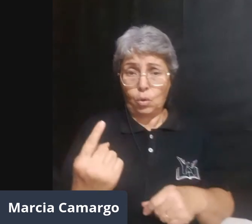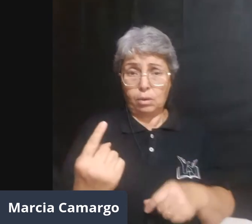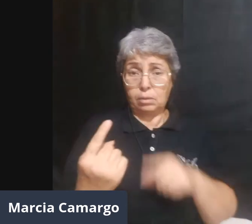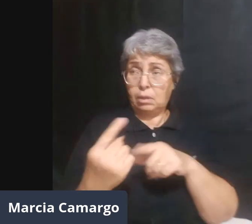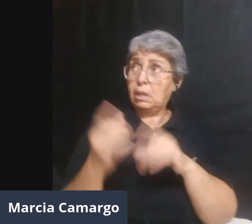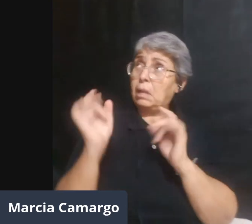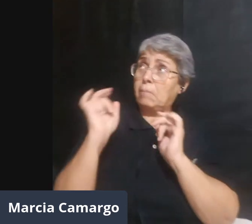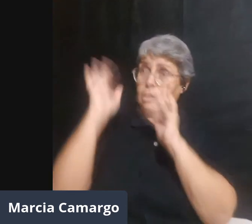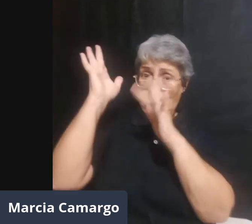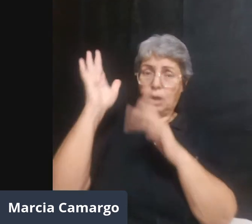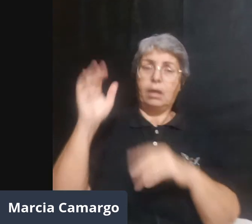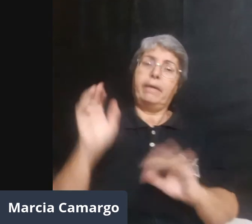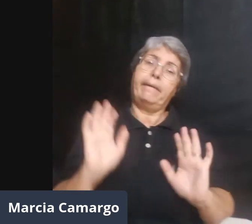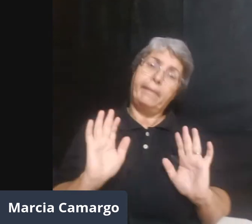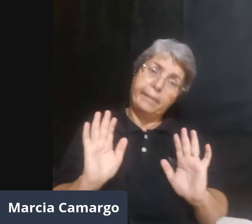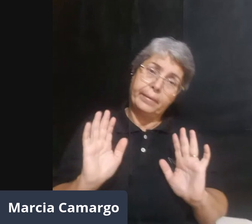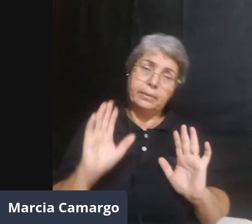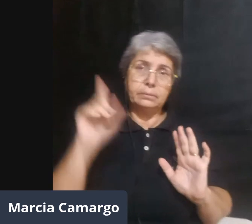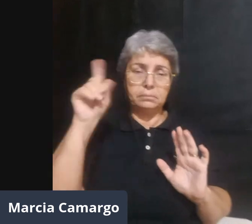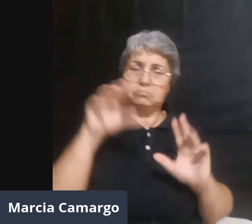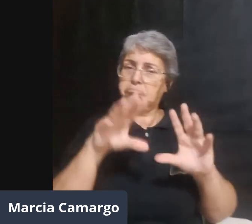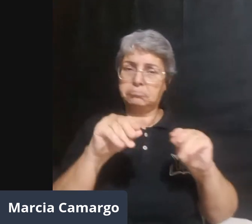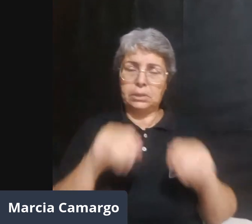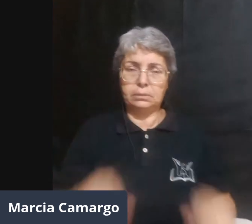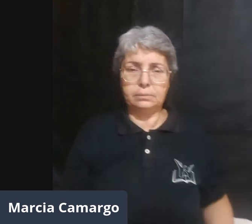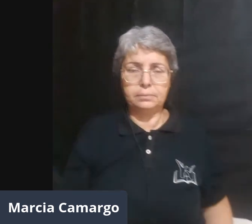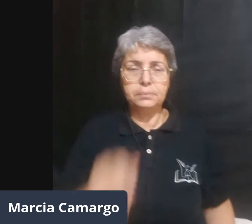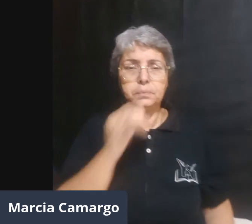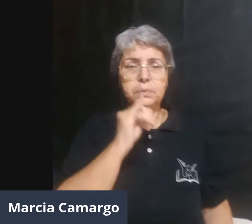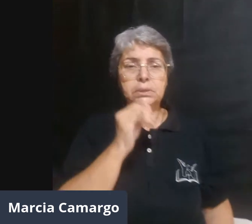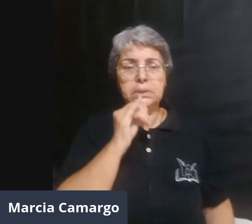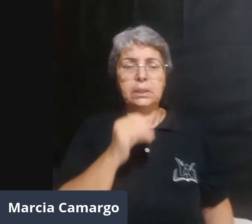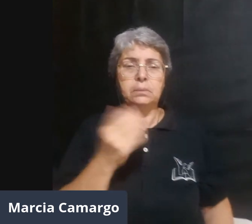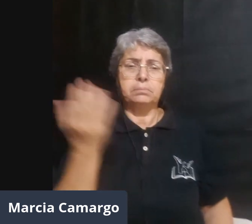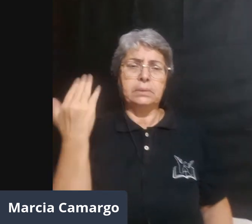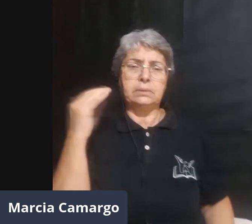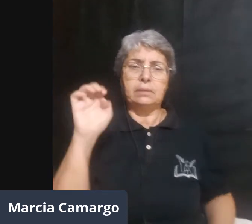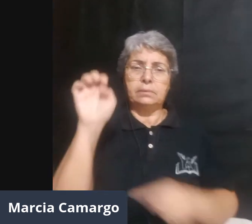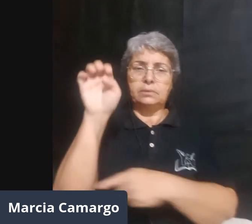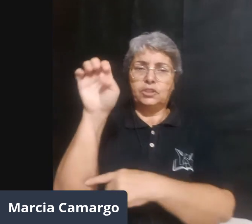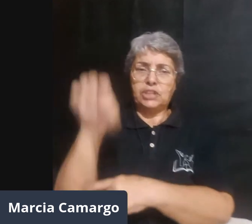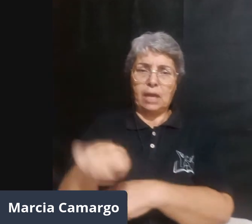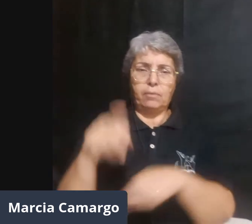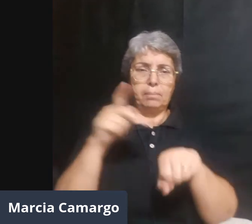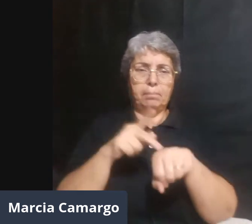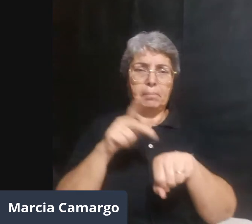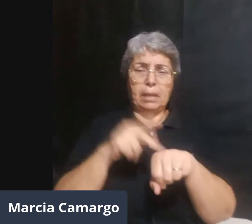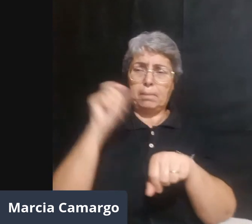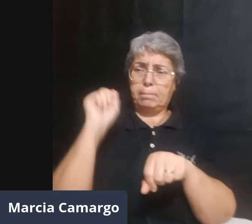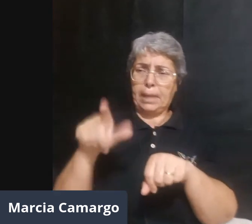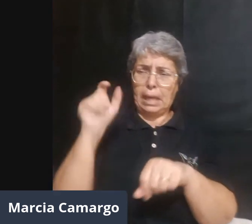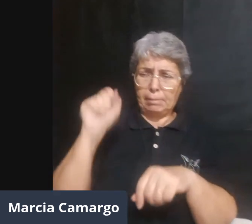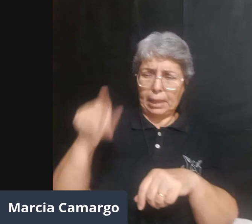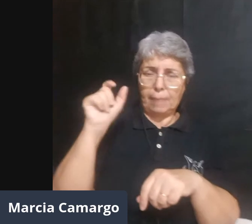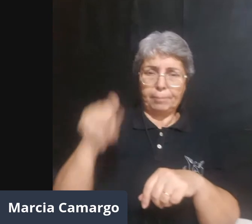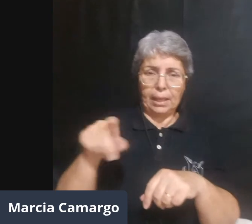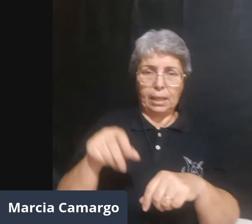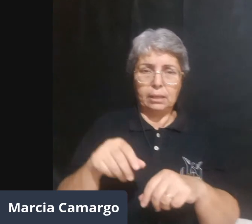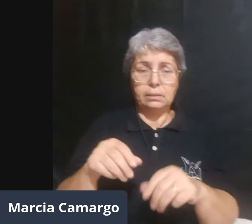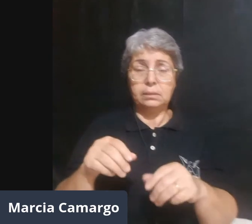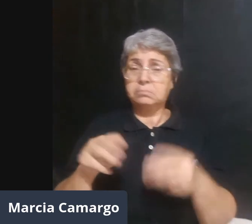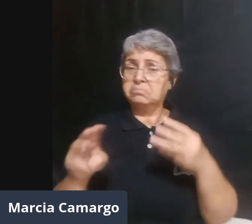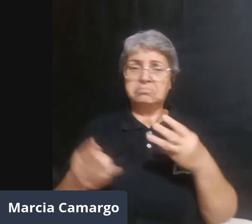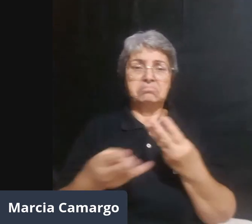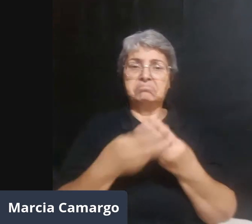exemplo, quando os representantes do povo judeu apedrejaram Estevão, eles selaram a rejeição da nação como povo